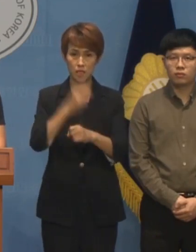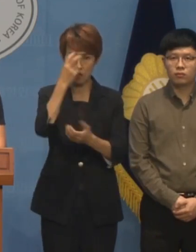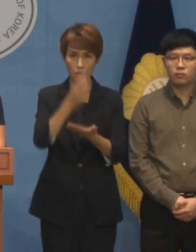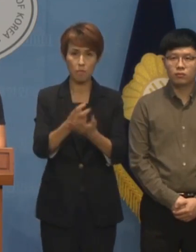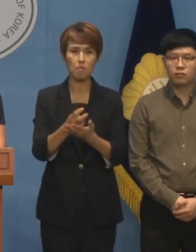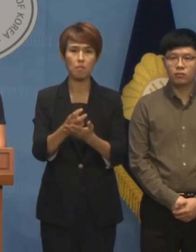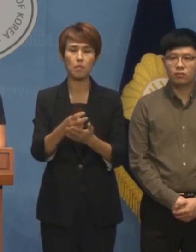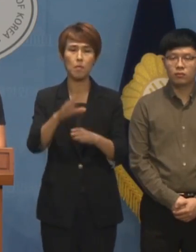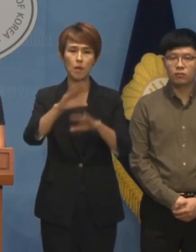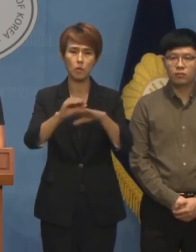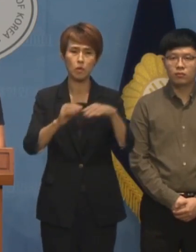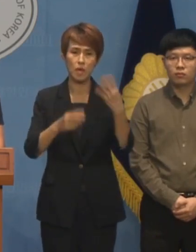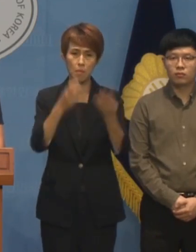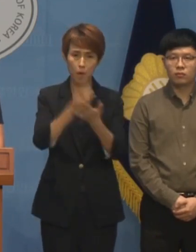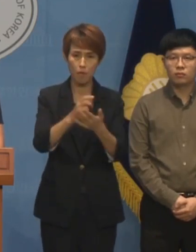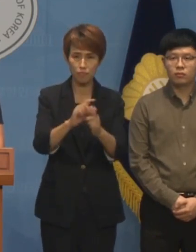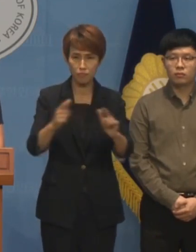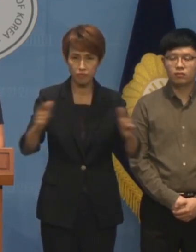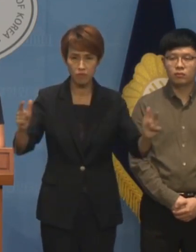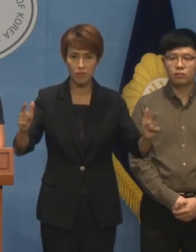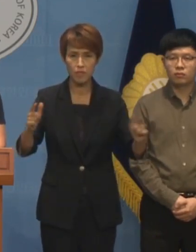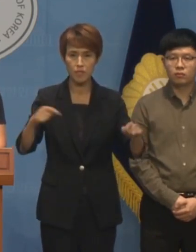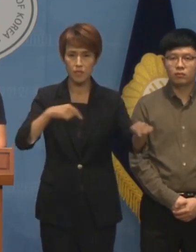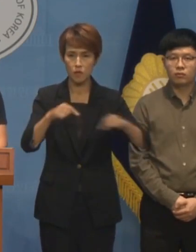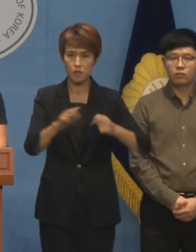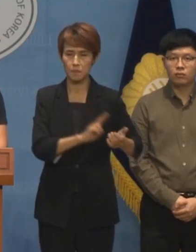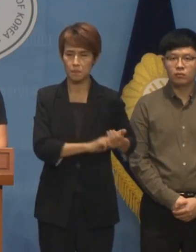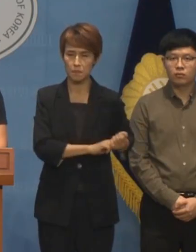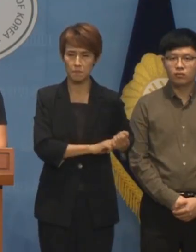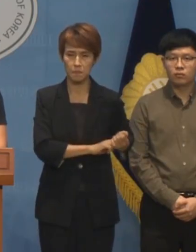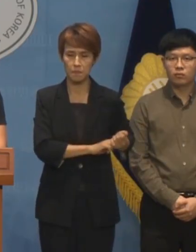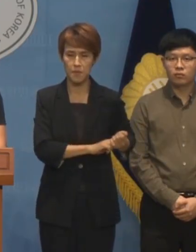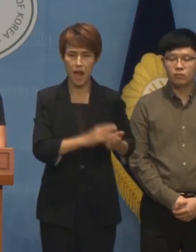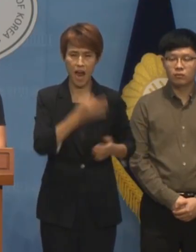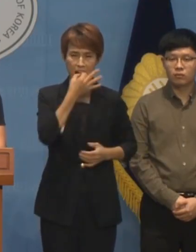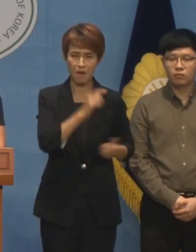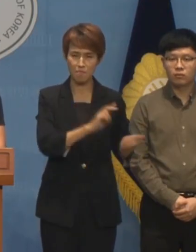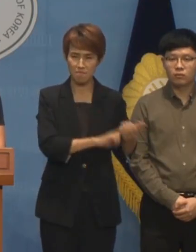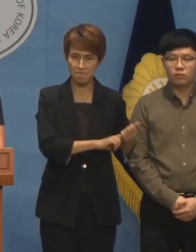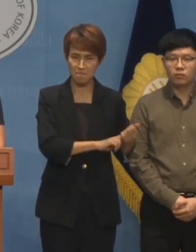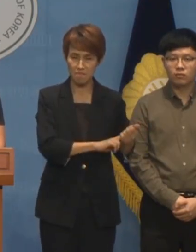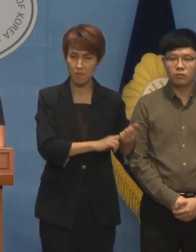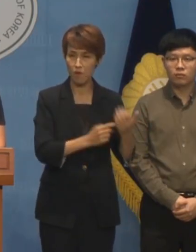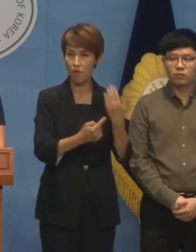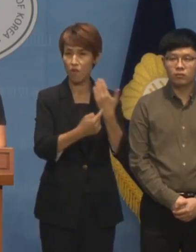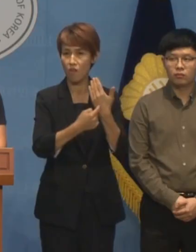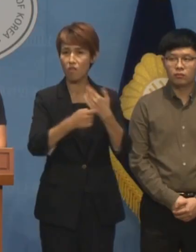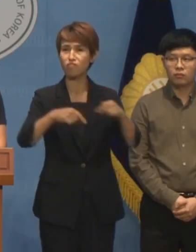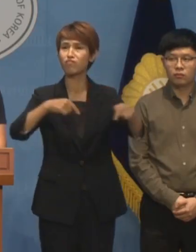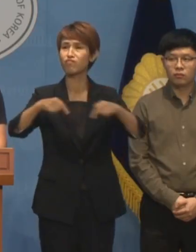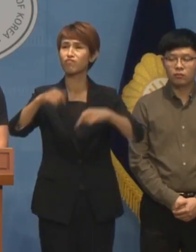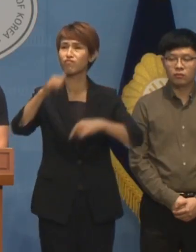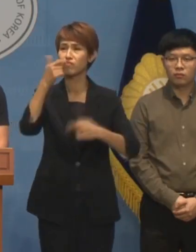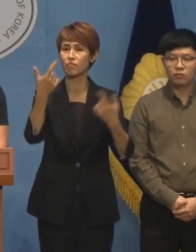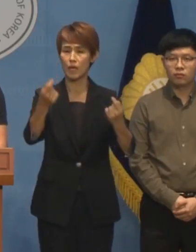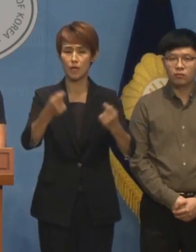노란봉투법 등 정치적 야욕을 숨긴 교묘한 법안과 장면의 한편으로는 참 대단하다고